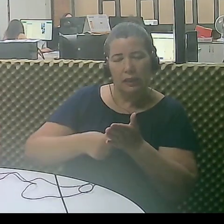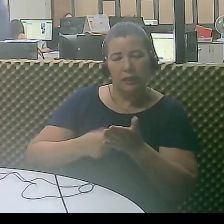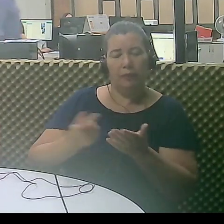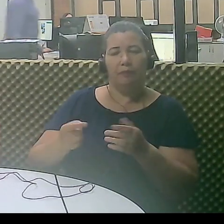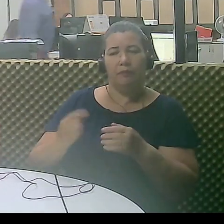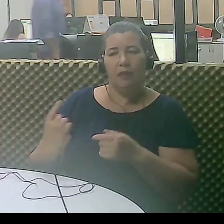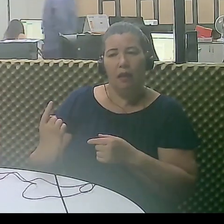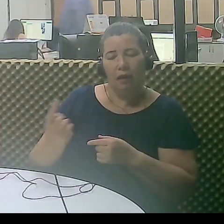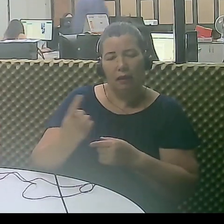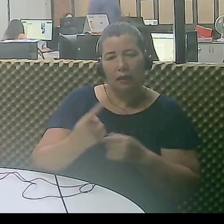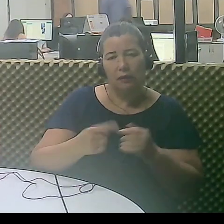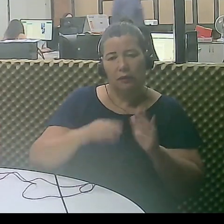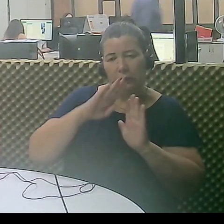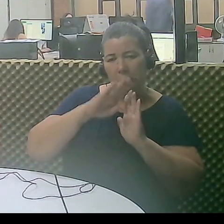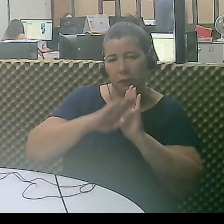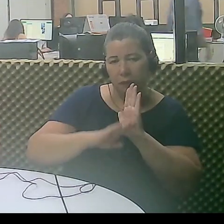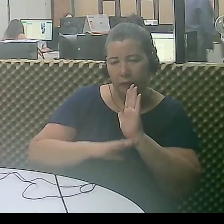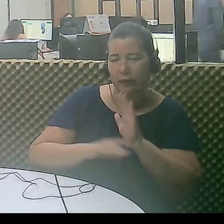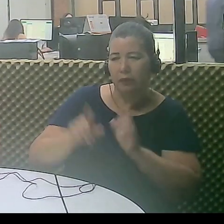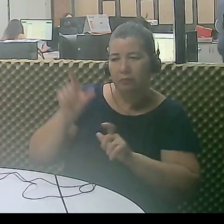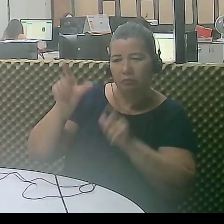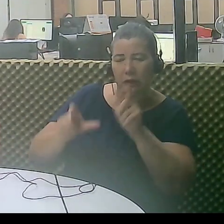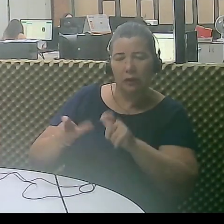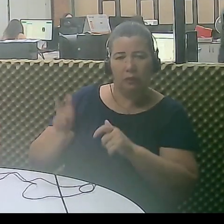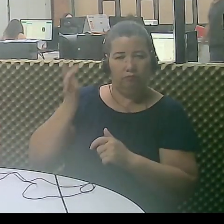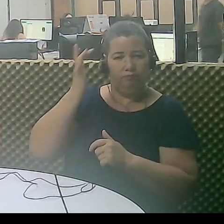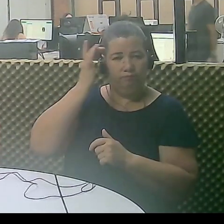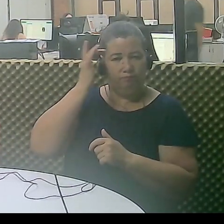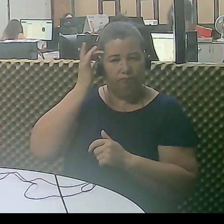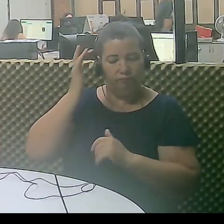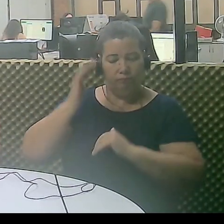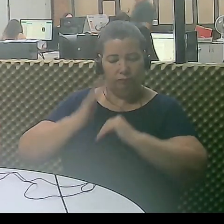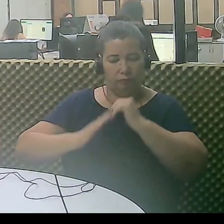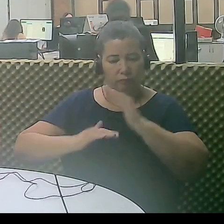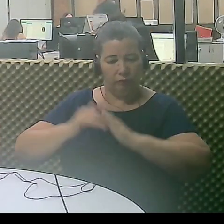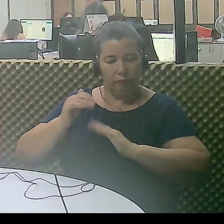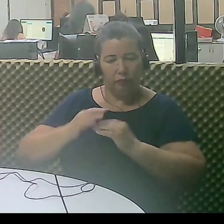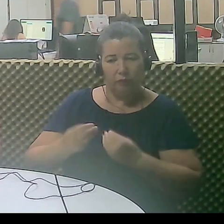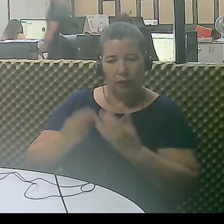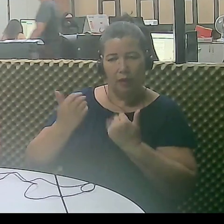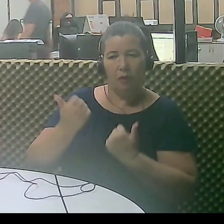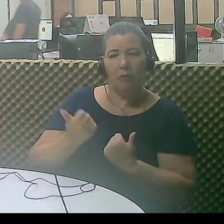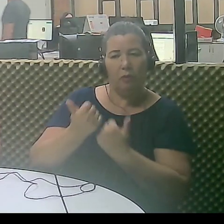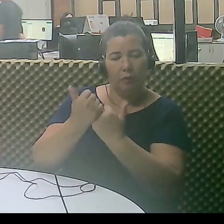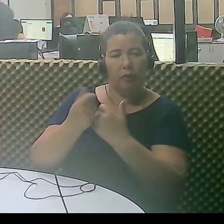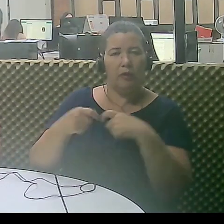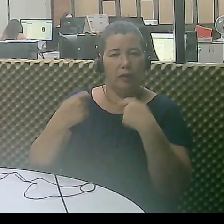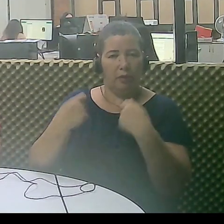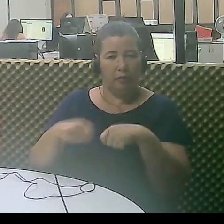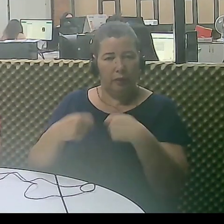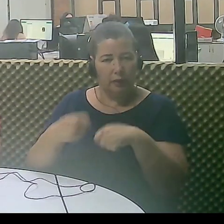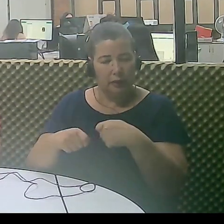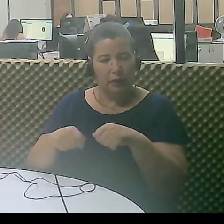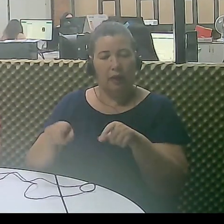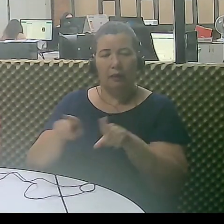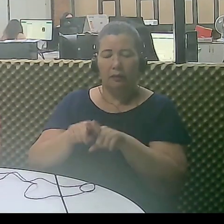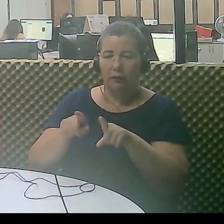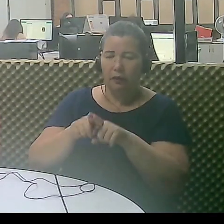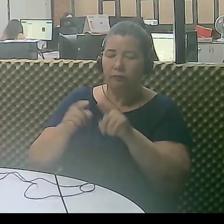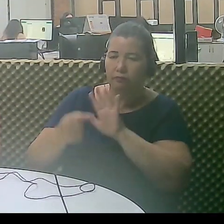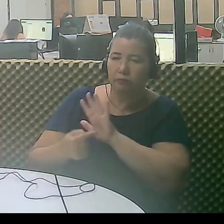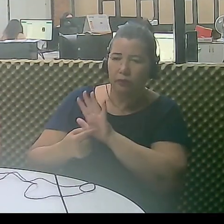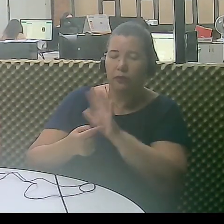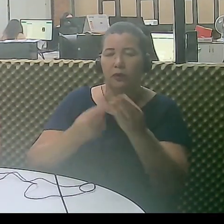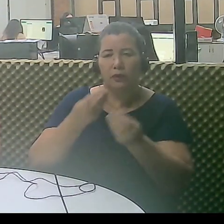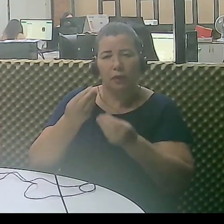programa disponibilizará profissionais capacitados para garantir a assistência necessária, inclusive com indicação adequada de uso